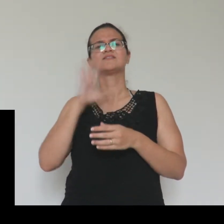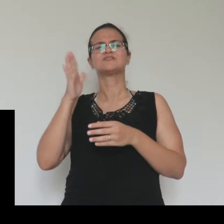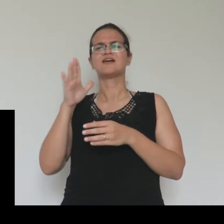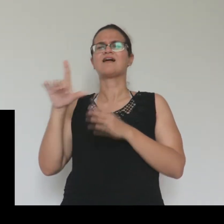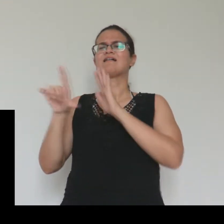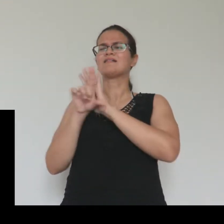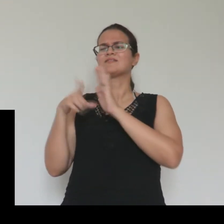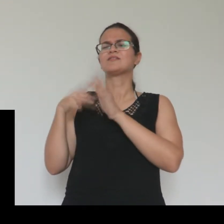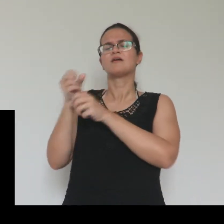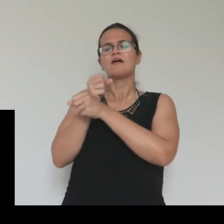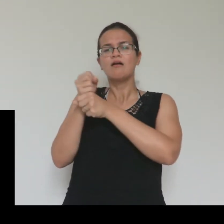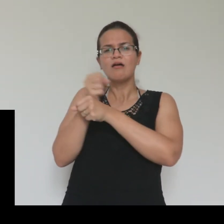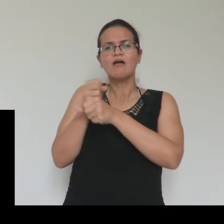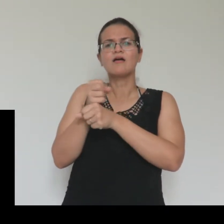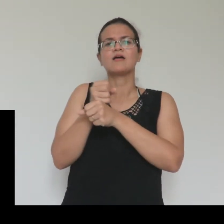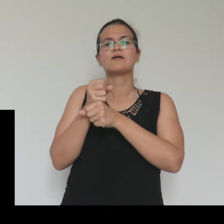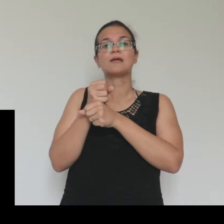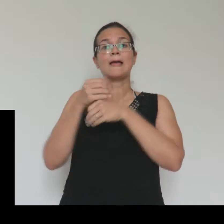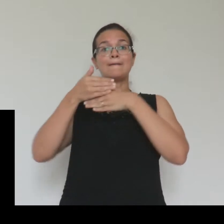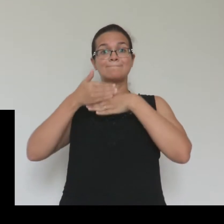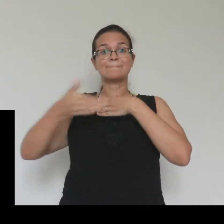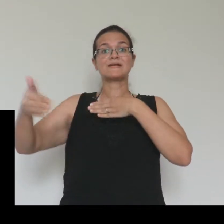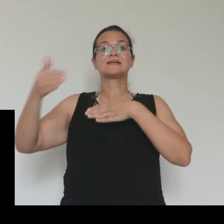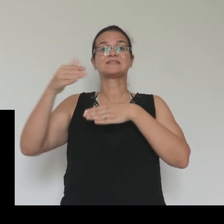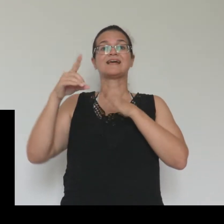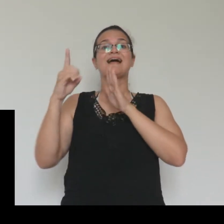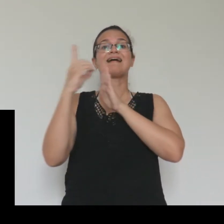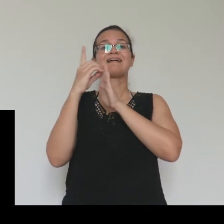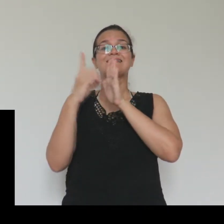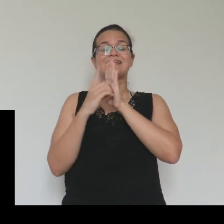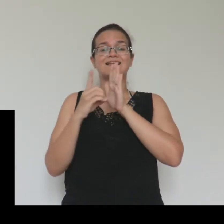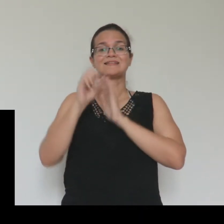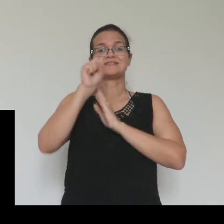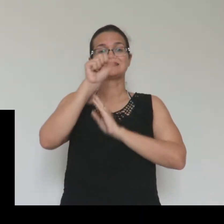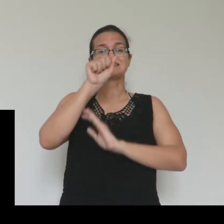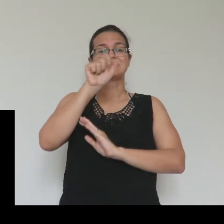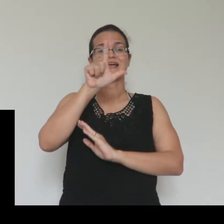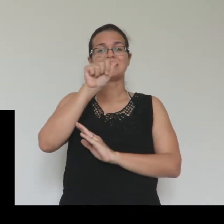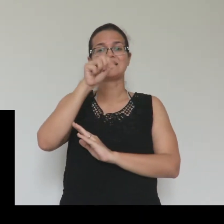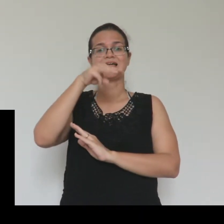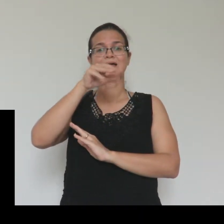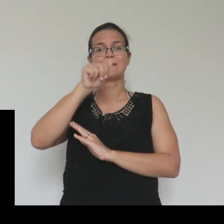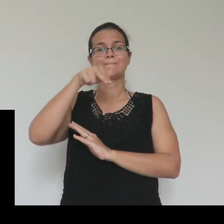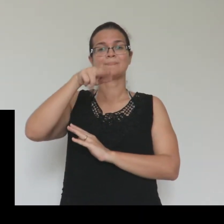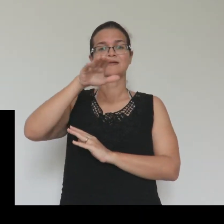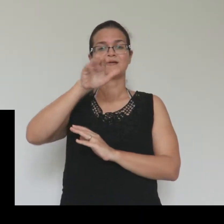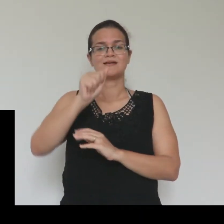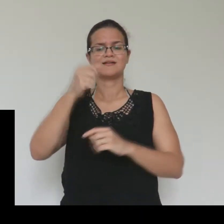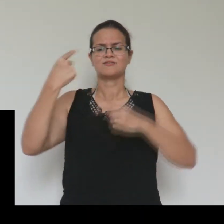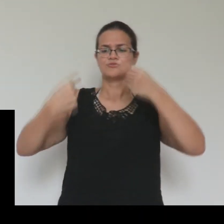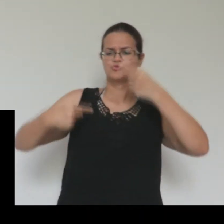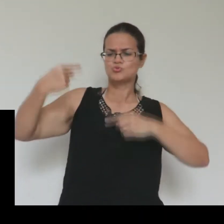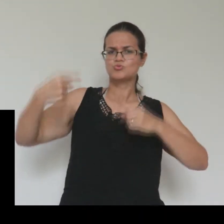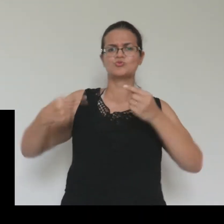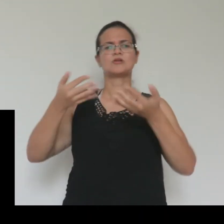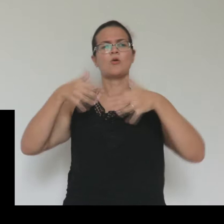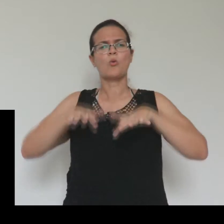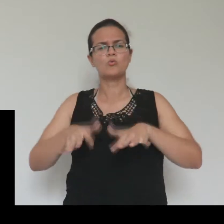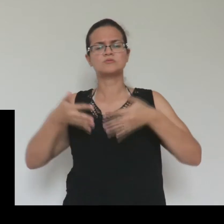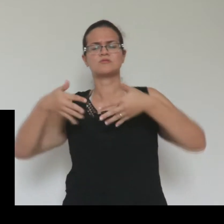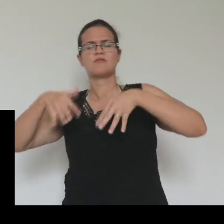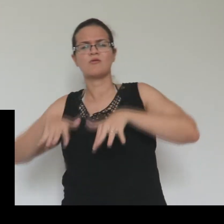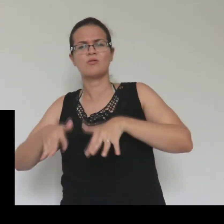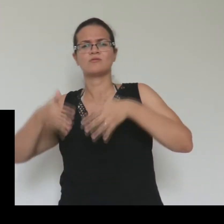anos, também a partir da Declaração de Salamanca vem se discutindo inclusão, inclusão, inclusão.